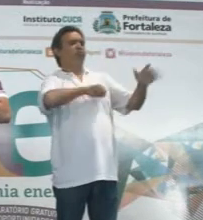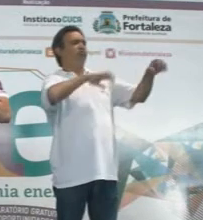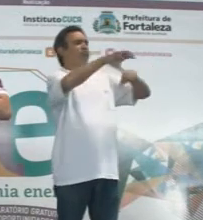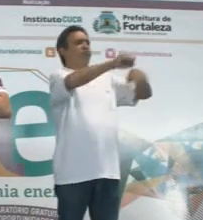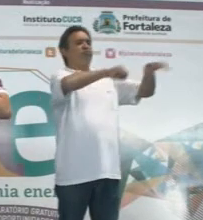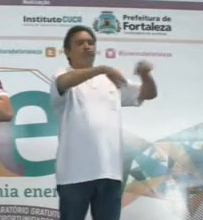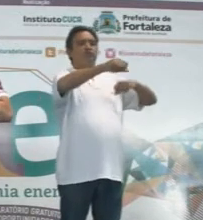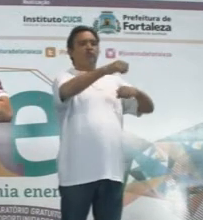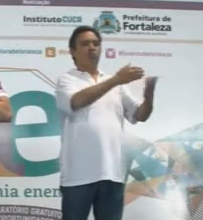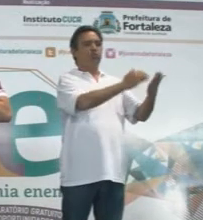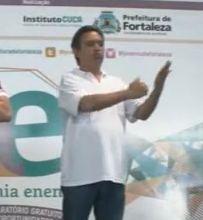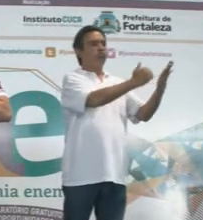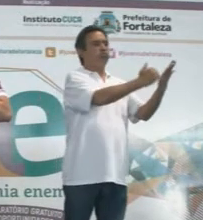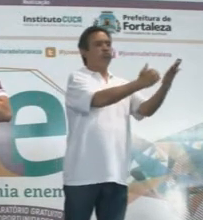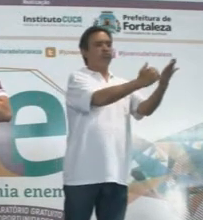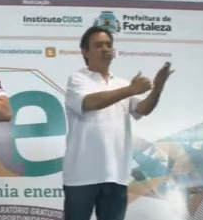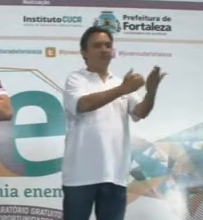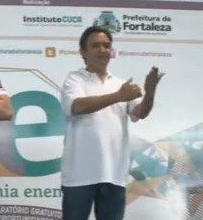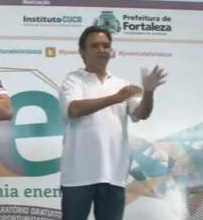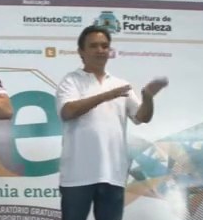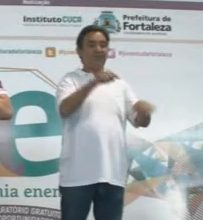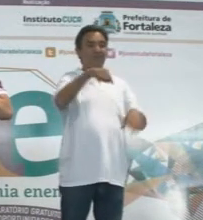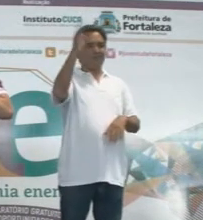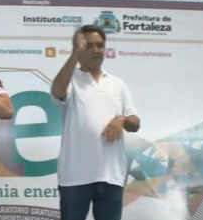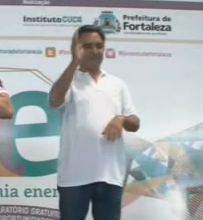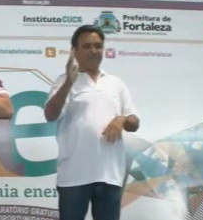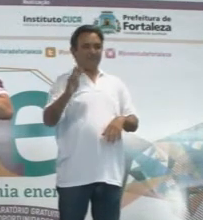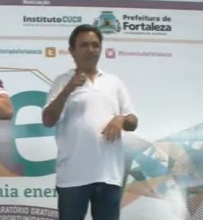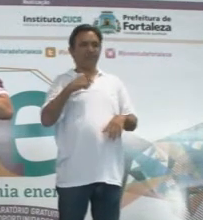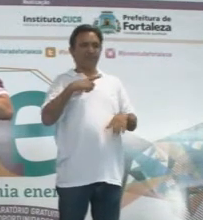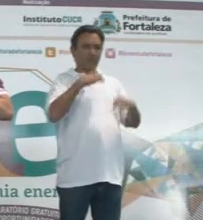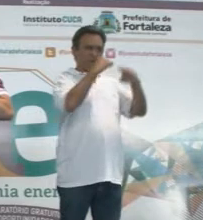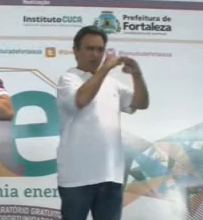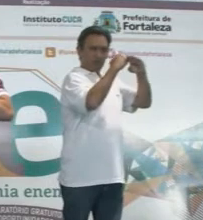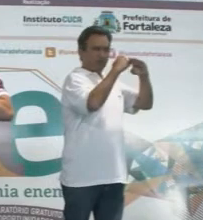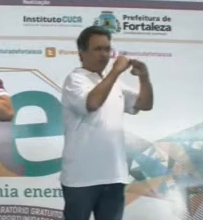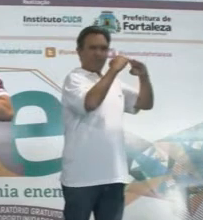desigualdade bem alta, tá? Os